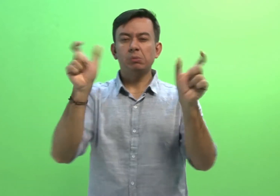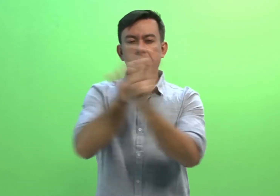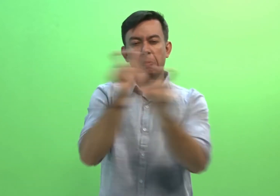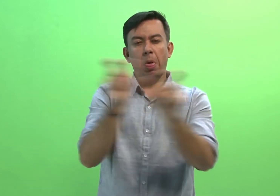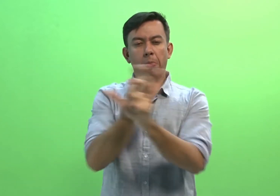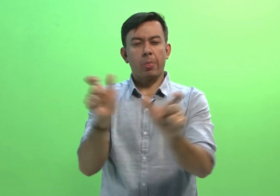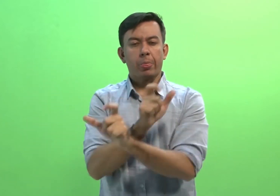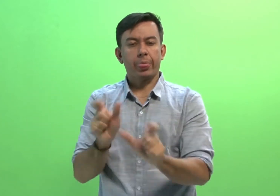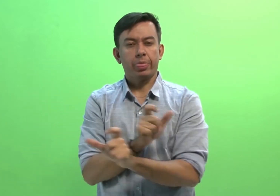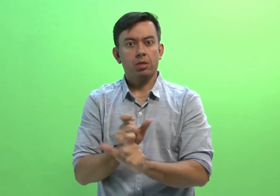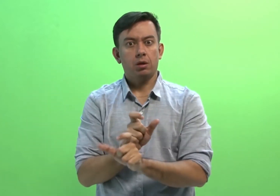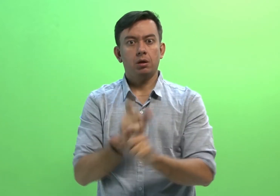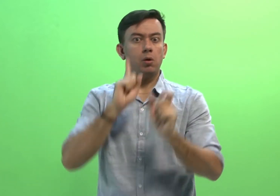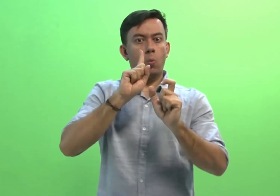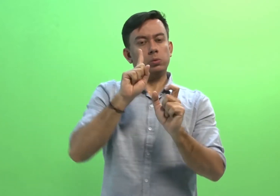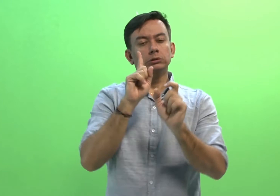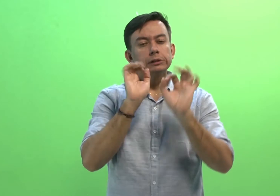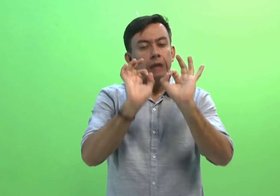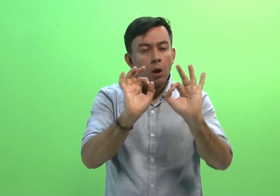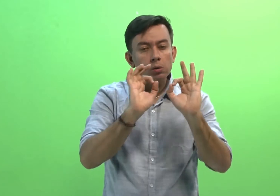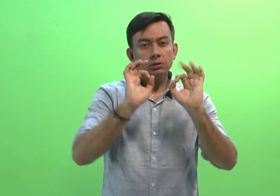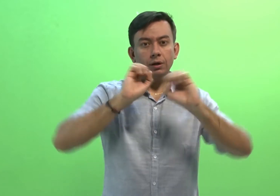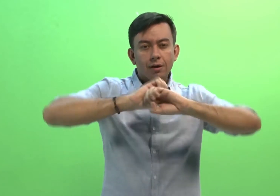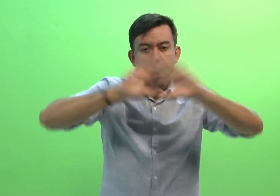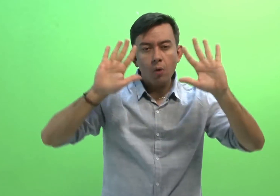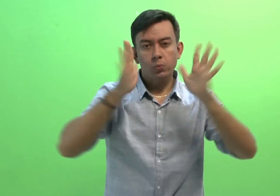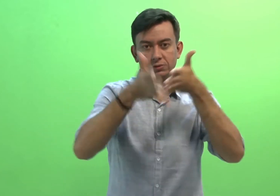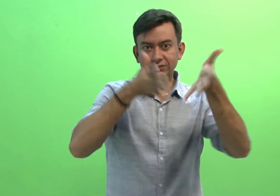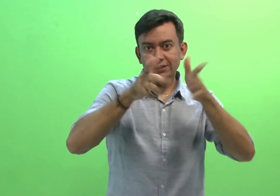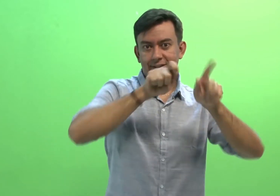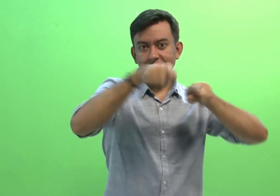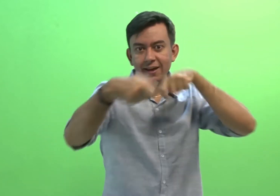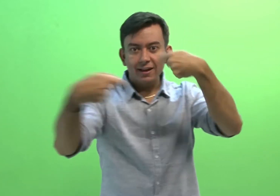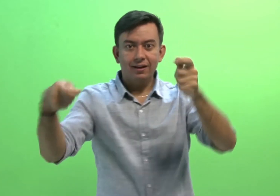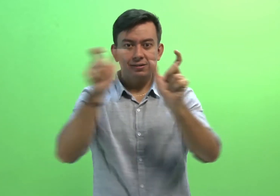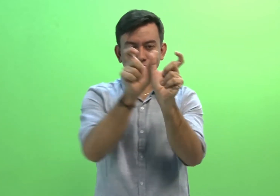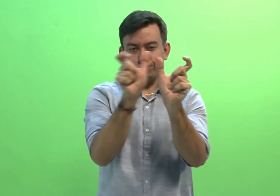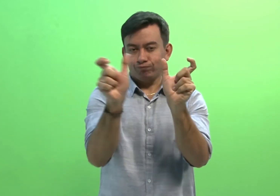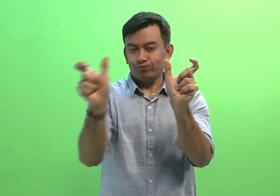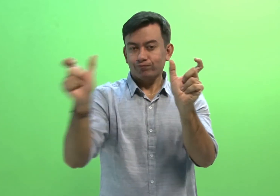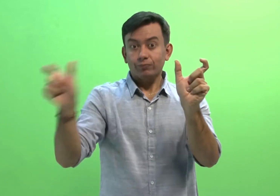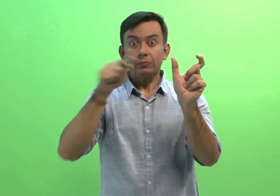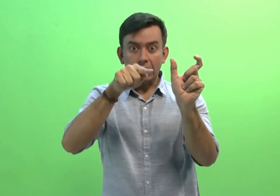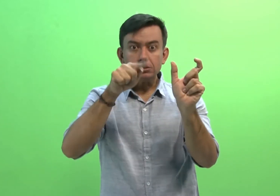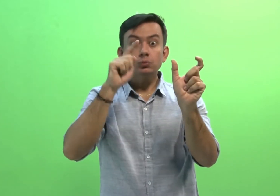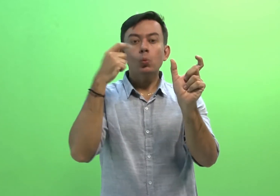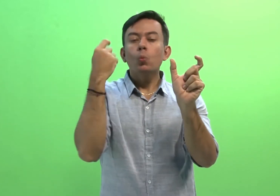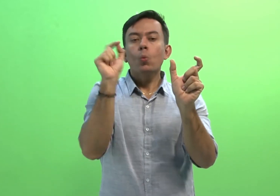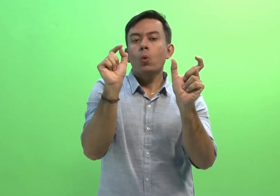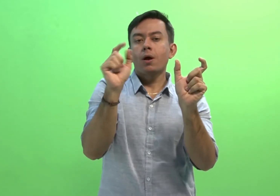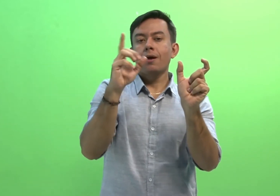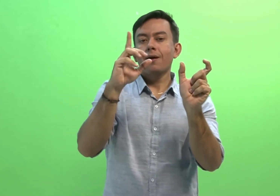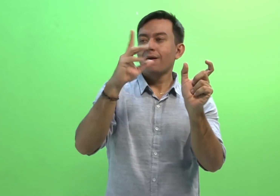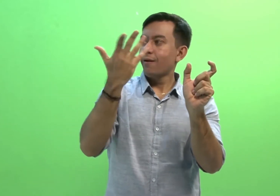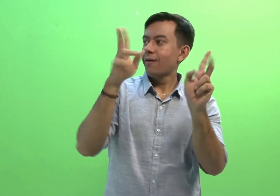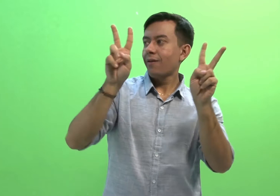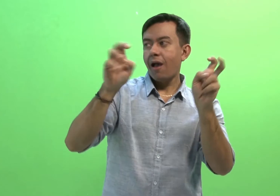colocar sinais soltos. Não é possível. Para que os sinais transmitam a mensagem correta, eles precisam ter coesão